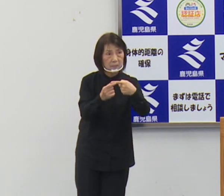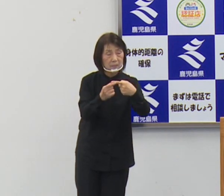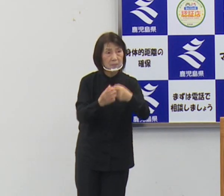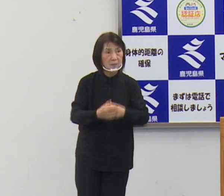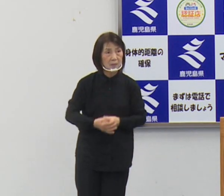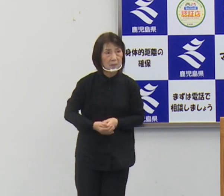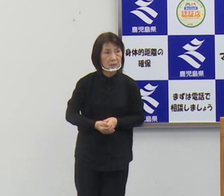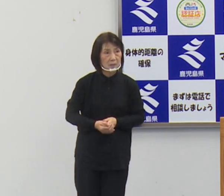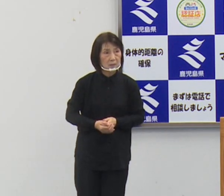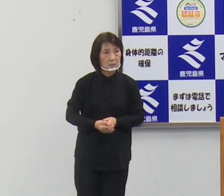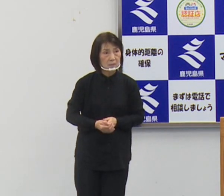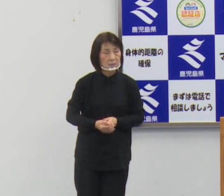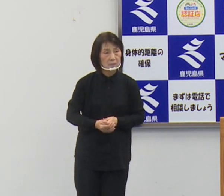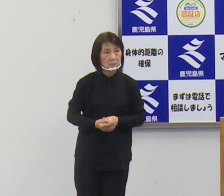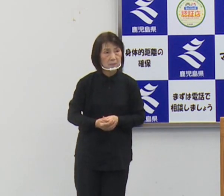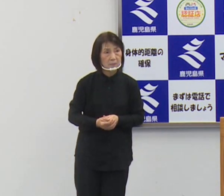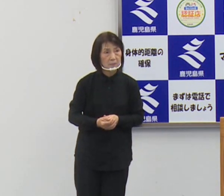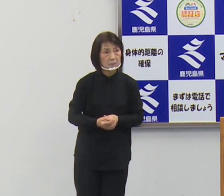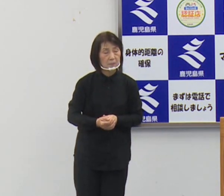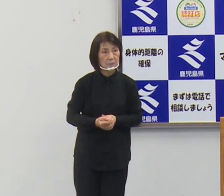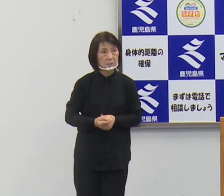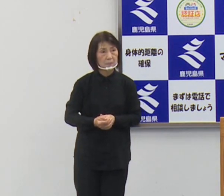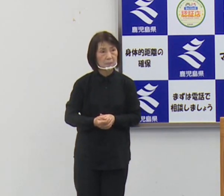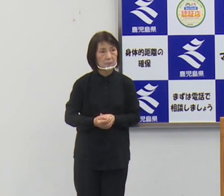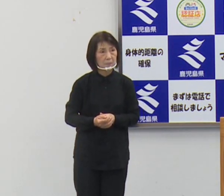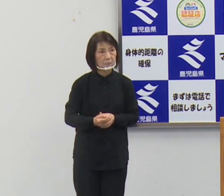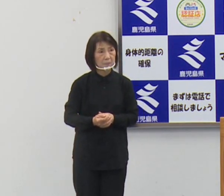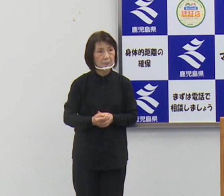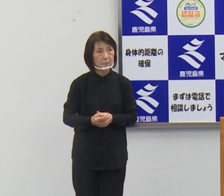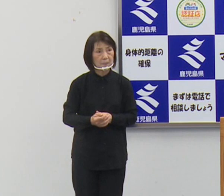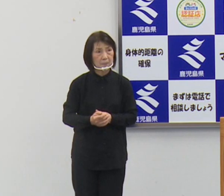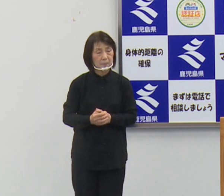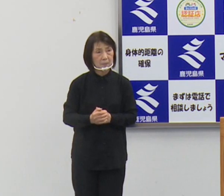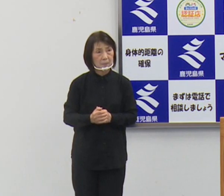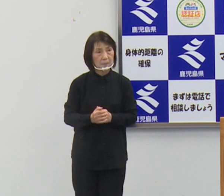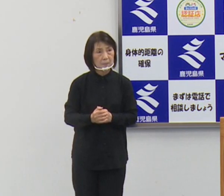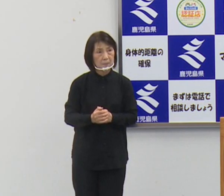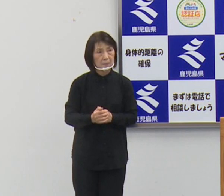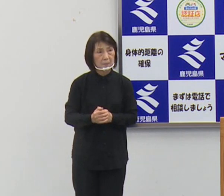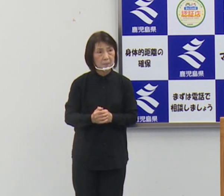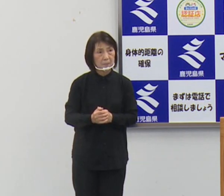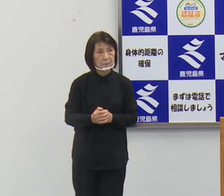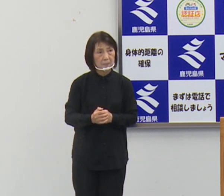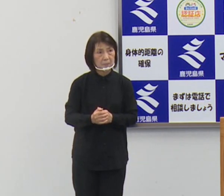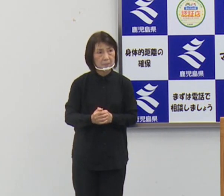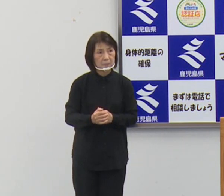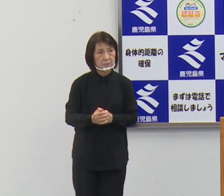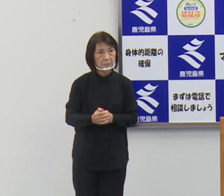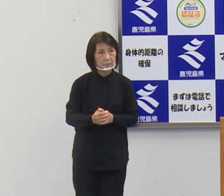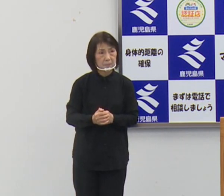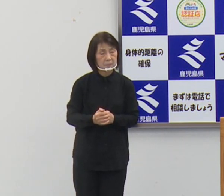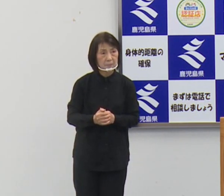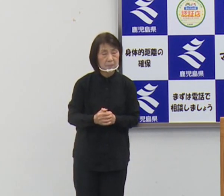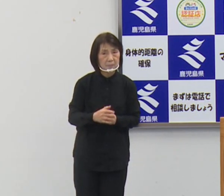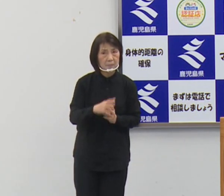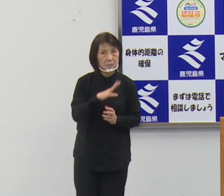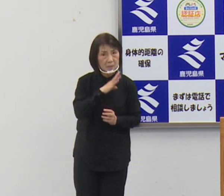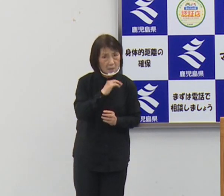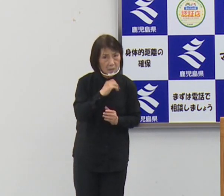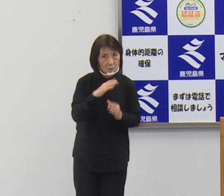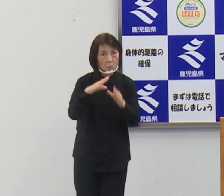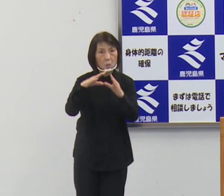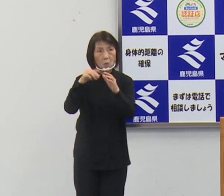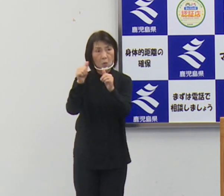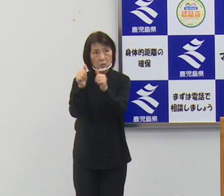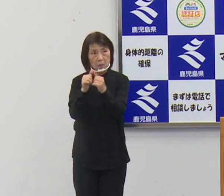体が重くなって入院して、亡くなった方についてなんですが、年代性別とあと